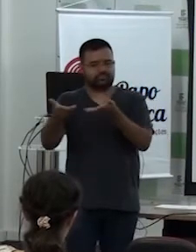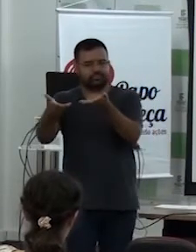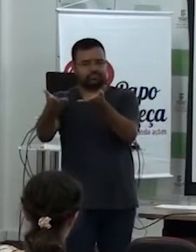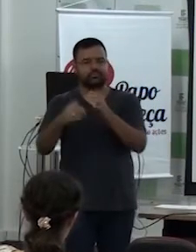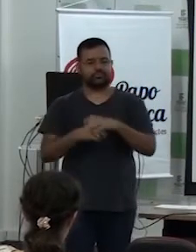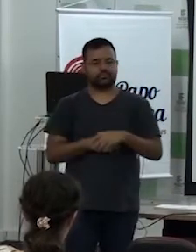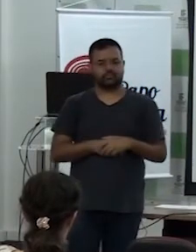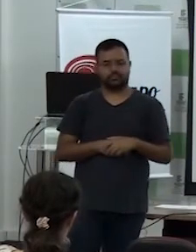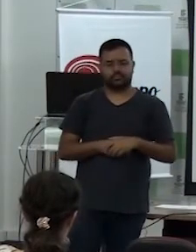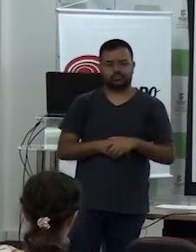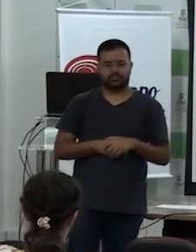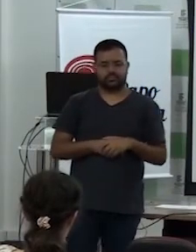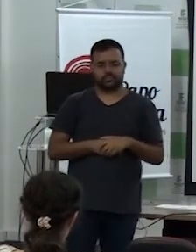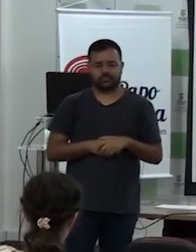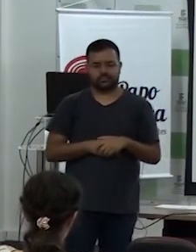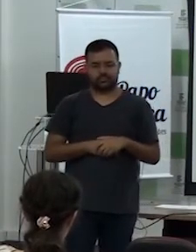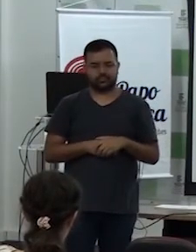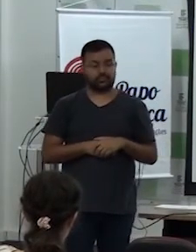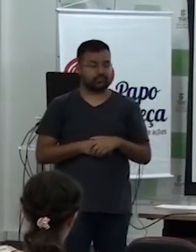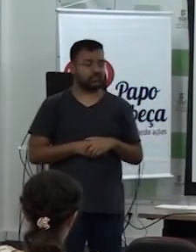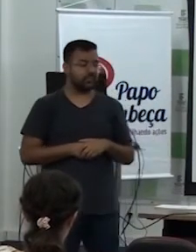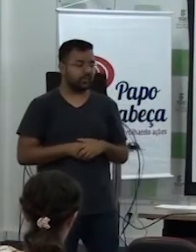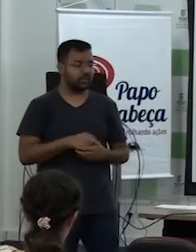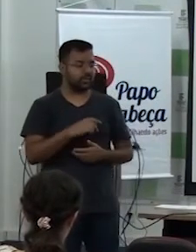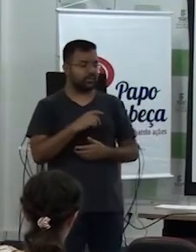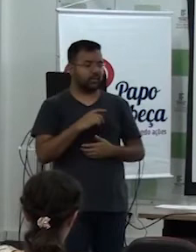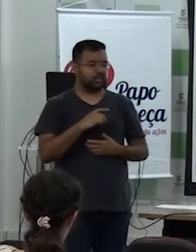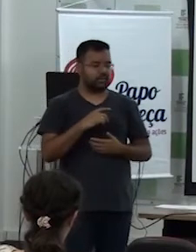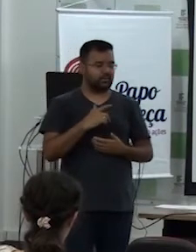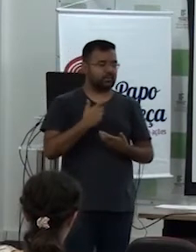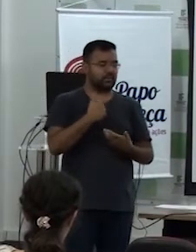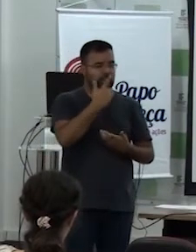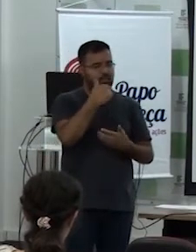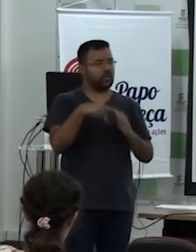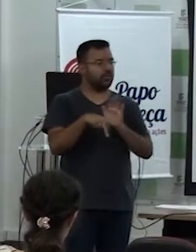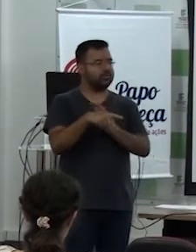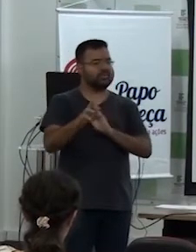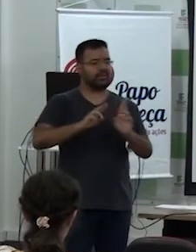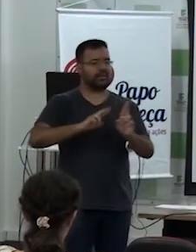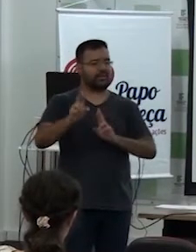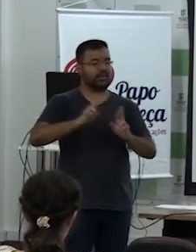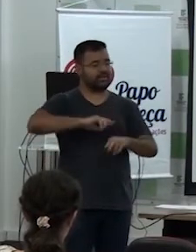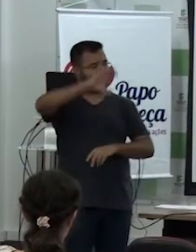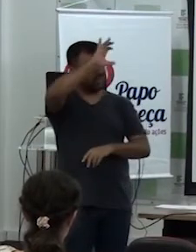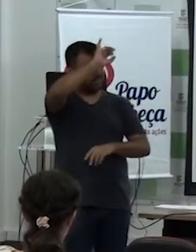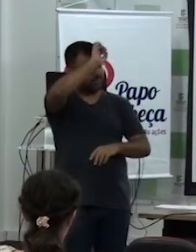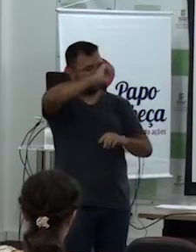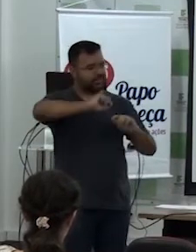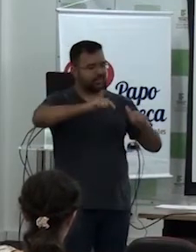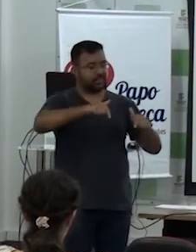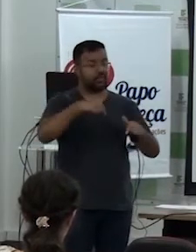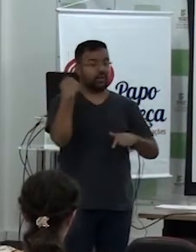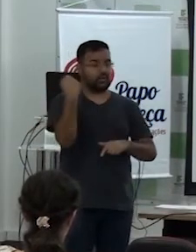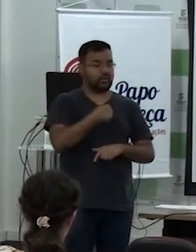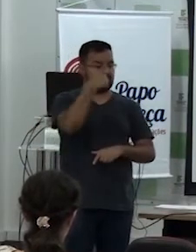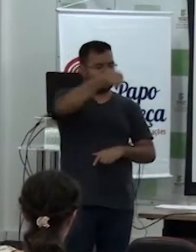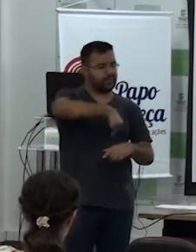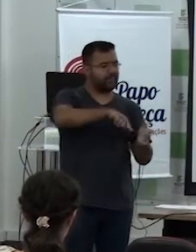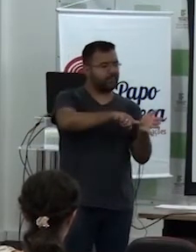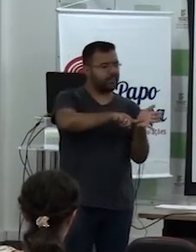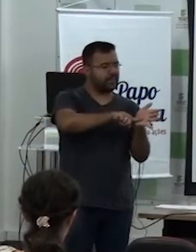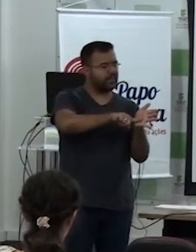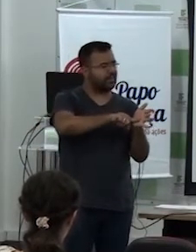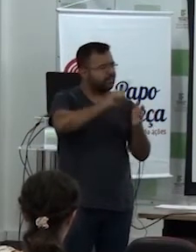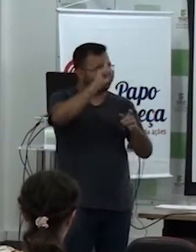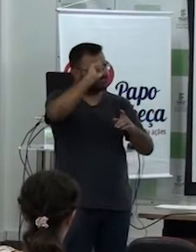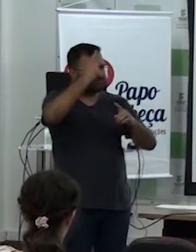com seus alunos, né, de forma um esquema de aprendizagem ativa. Então, o que a gente faz são